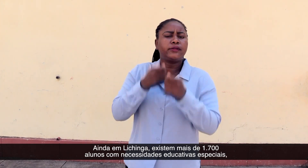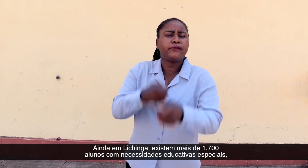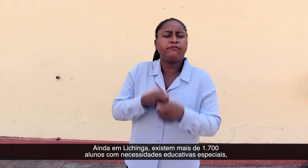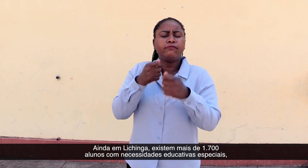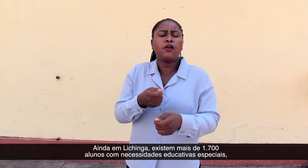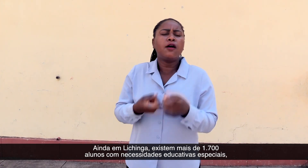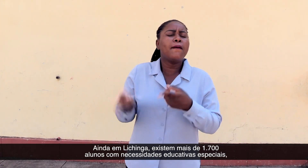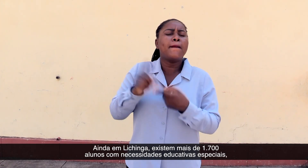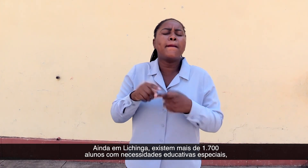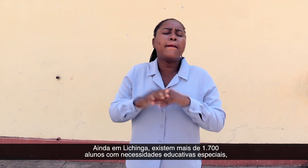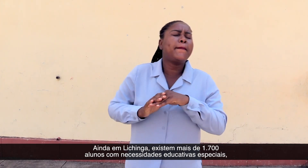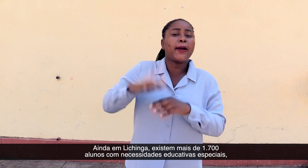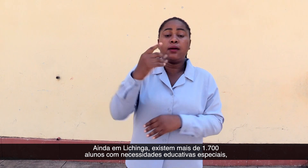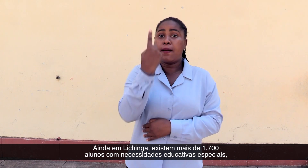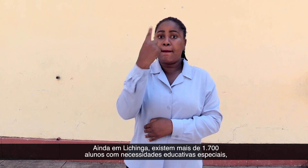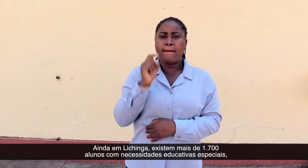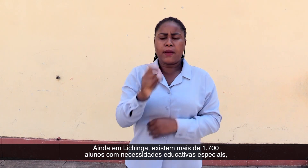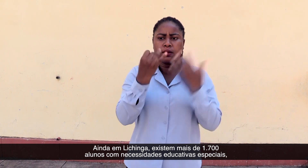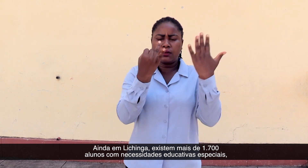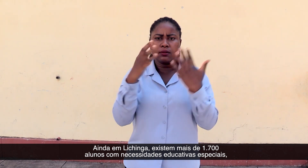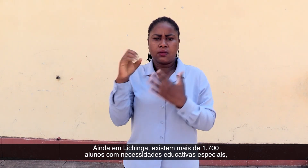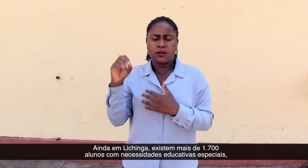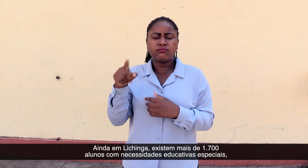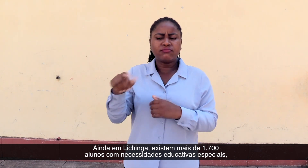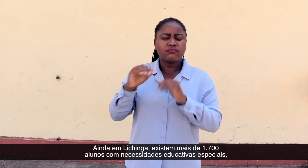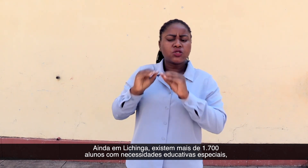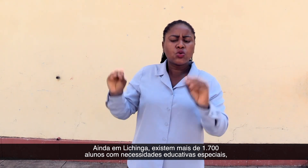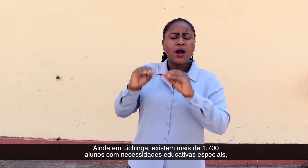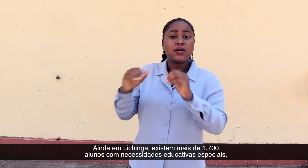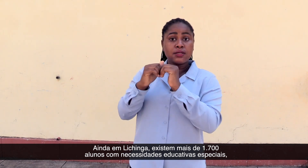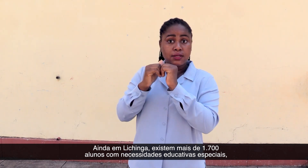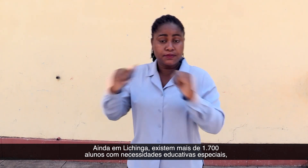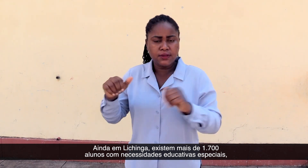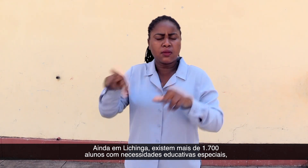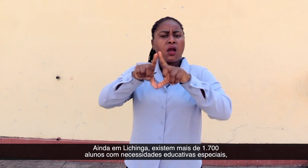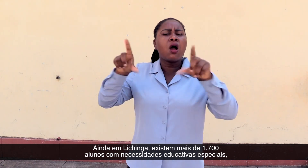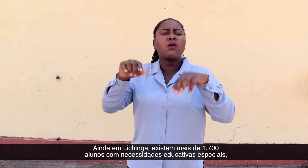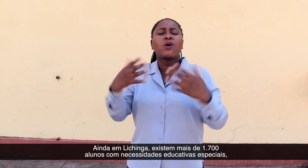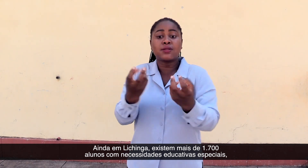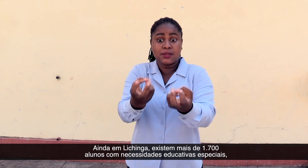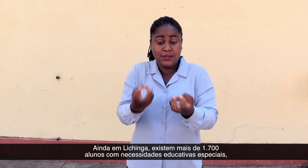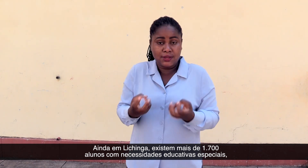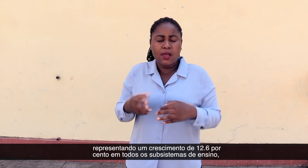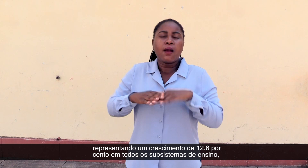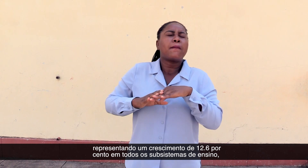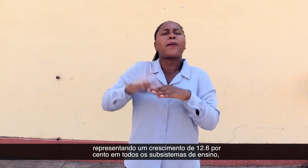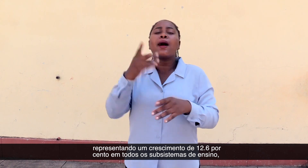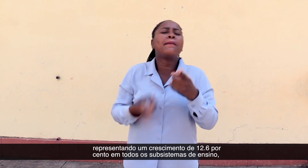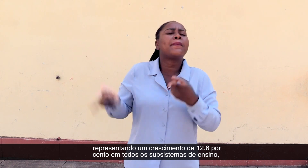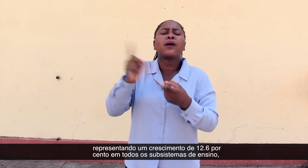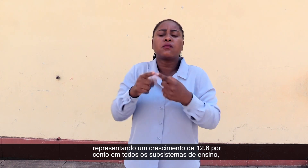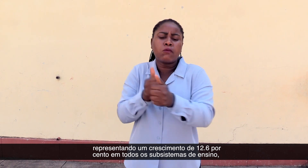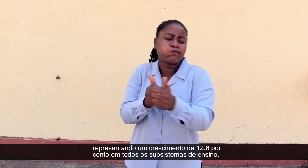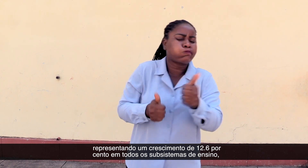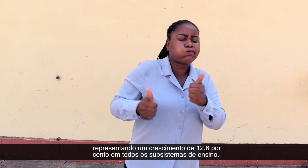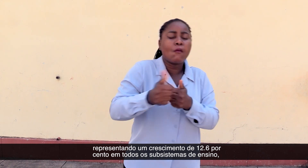Ainda em Lixinga existem mais de 1.700 alunos com necessidades especiais educativas,